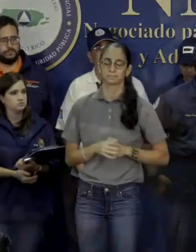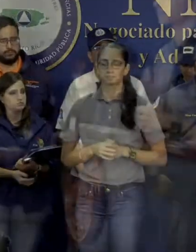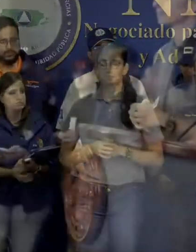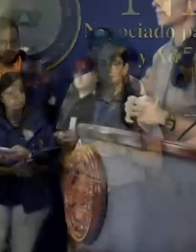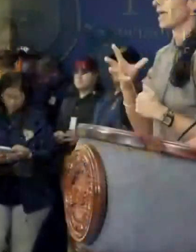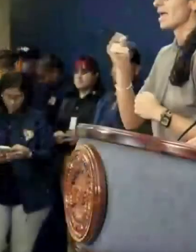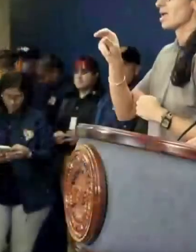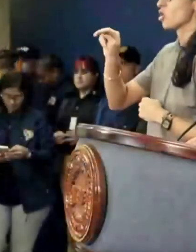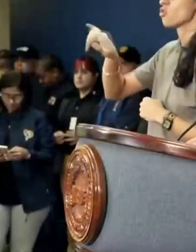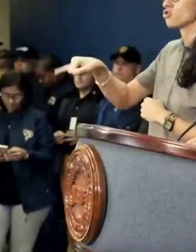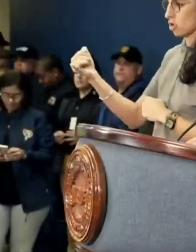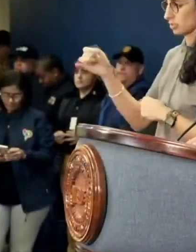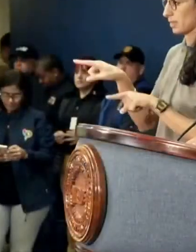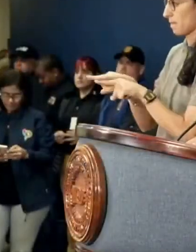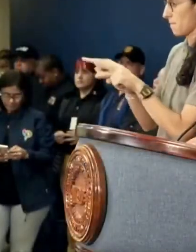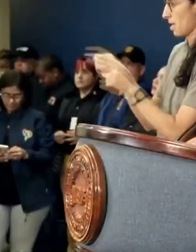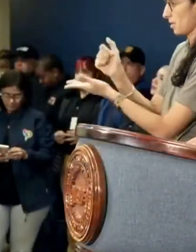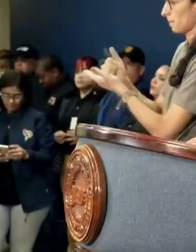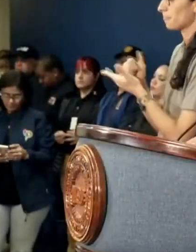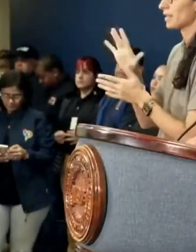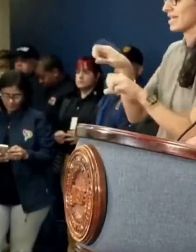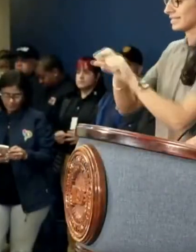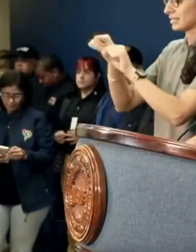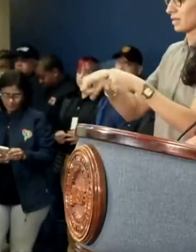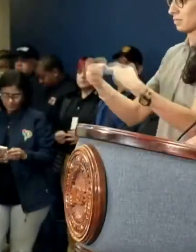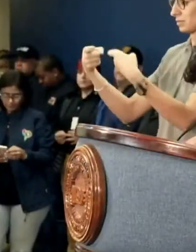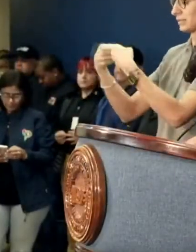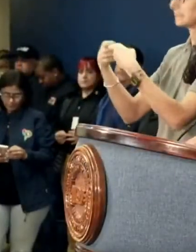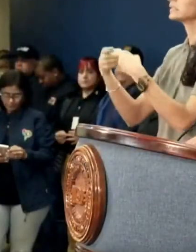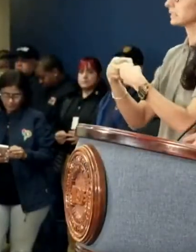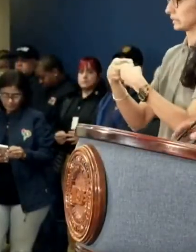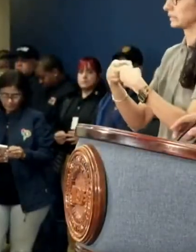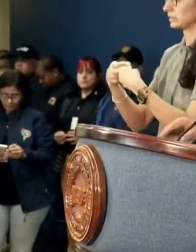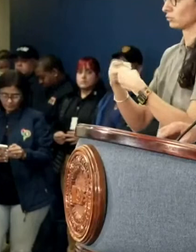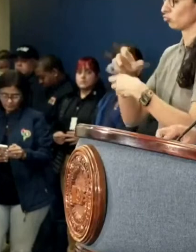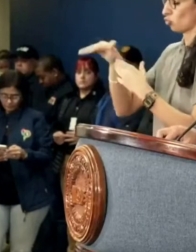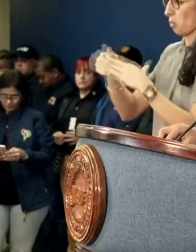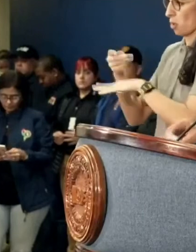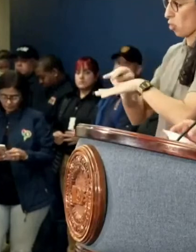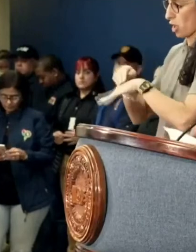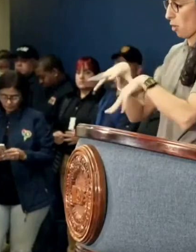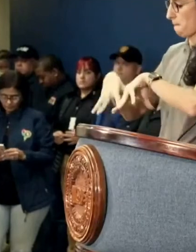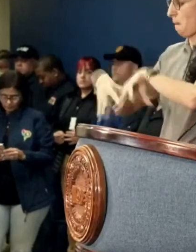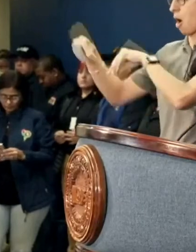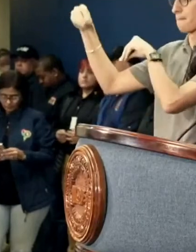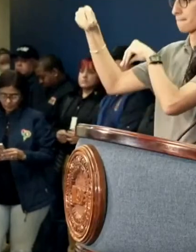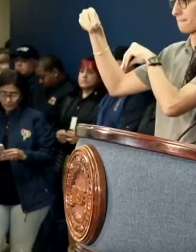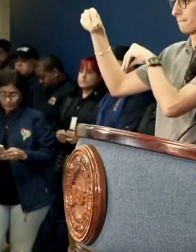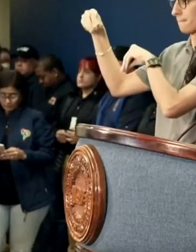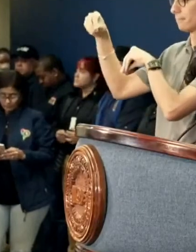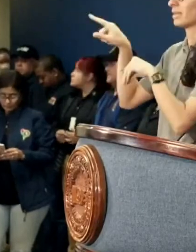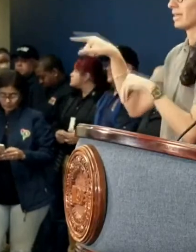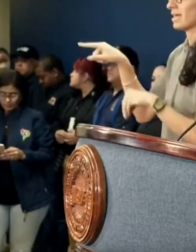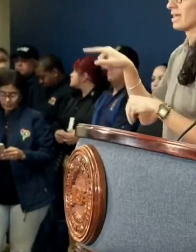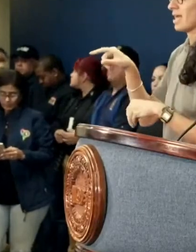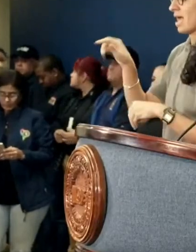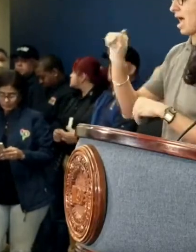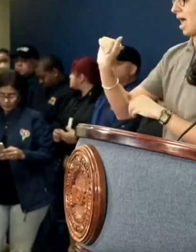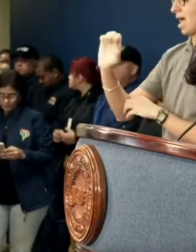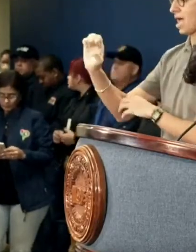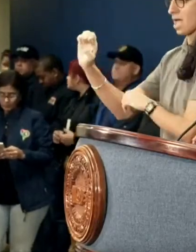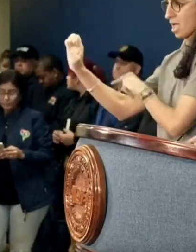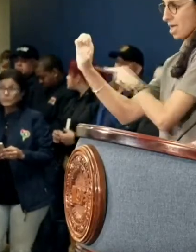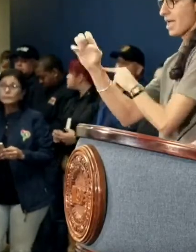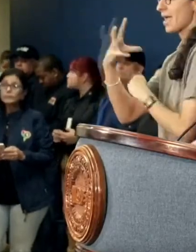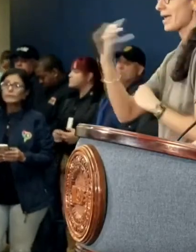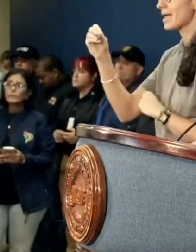Jersey. El sistema eléctrico sufrió daños por toda la isla y tanto personal de la Autoridad de Energía Eléctrica